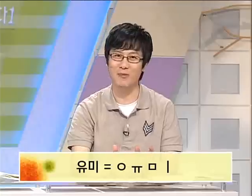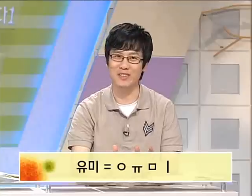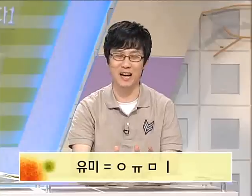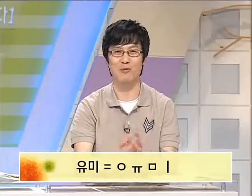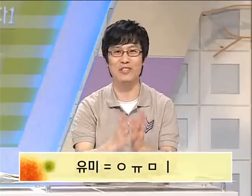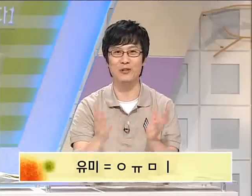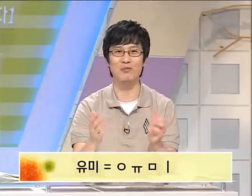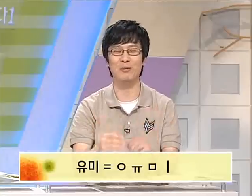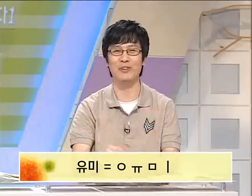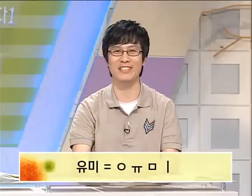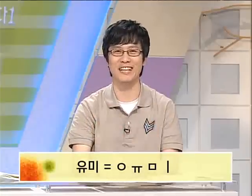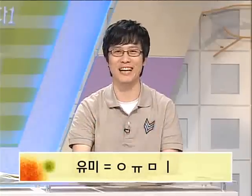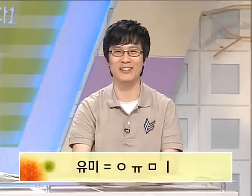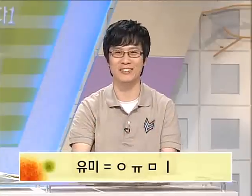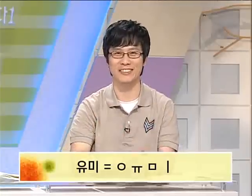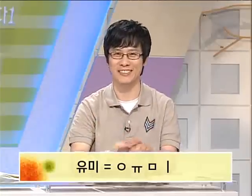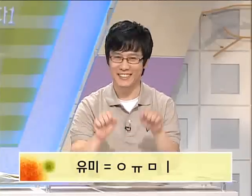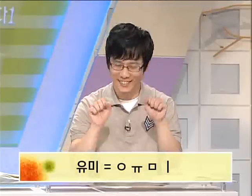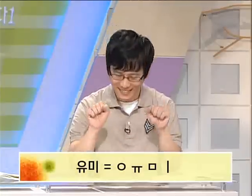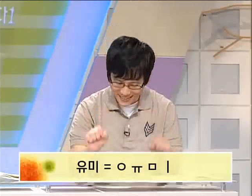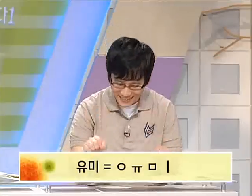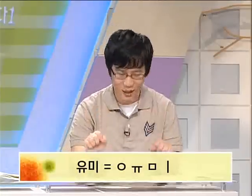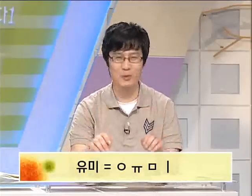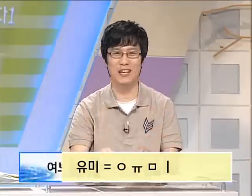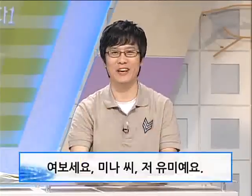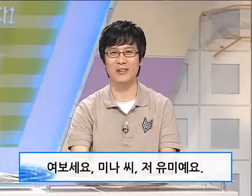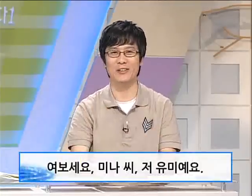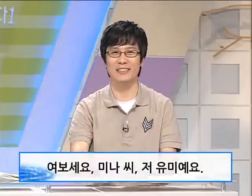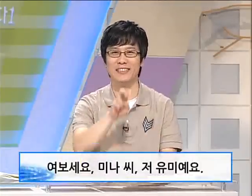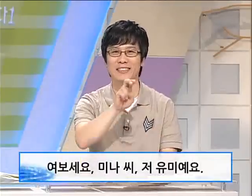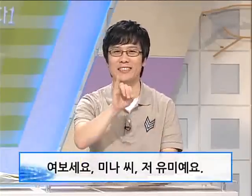겁니다. 문장을 한 번 보여드릴까요? 여보세요. 여보세요.